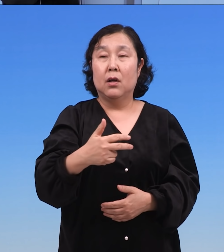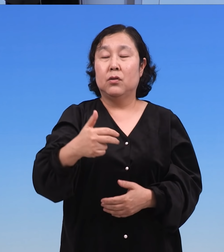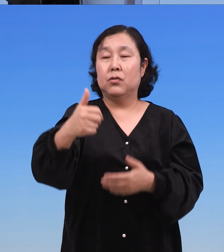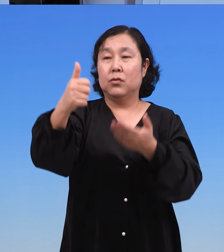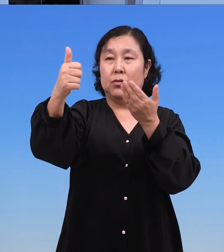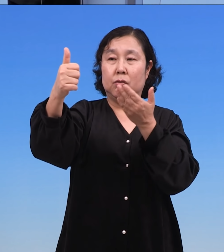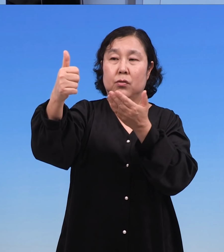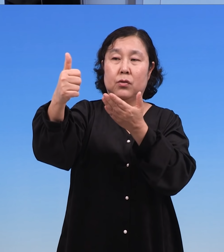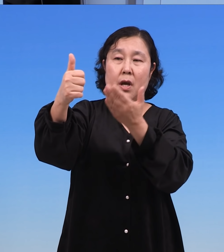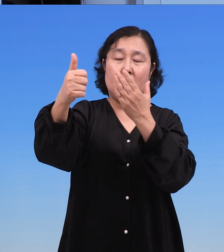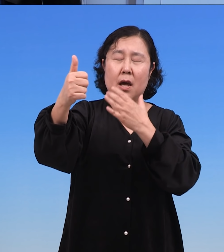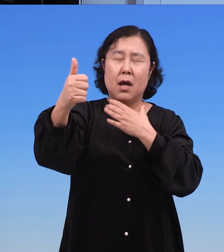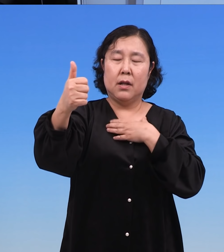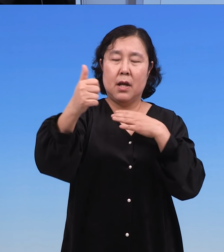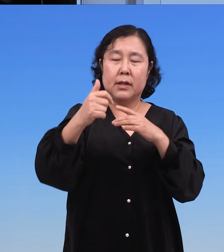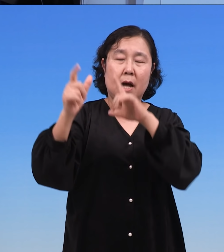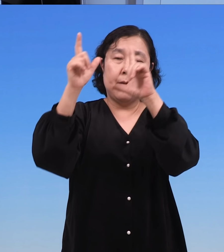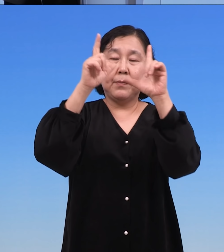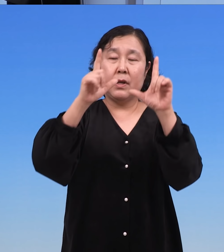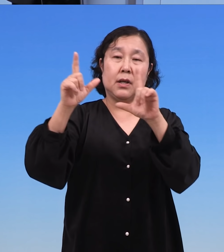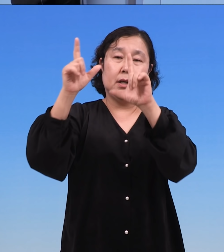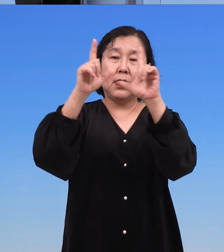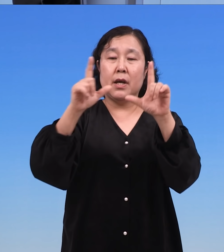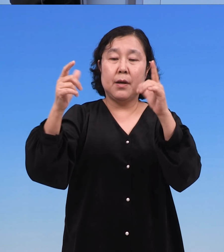따르렵니다. 주께 내 삶 드립니다.